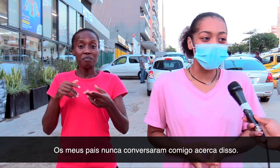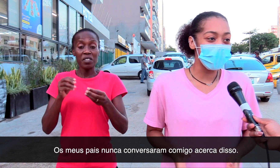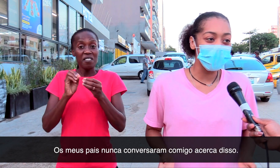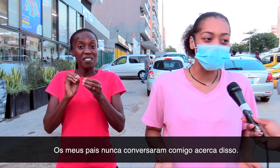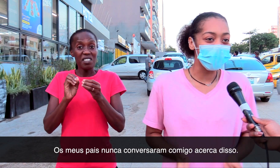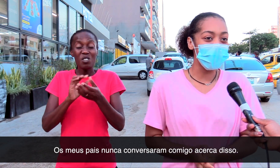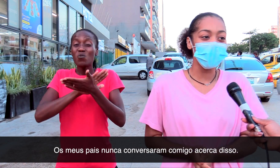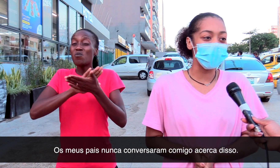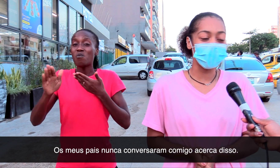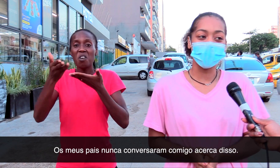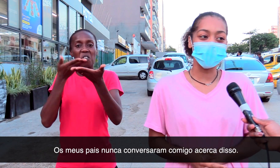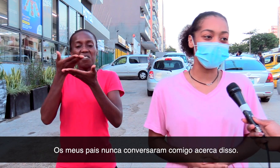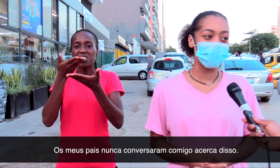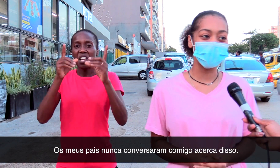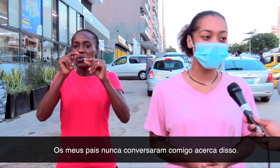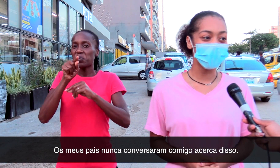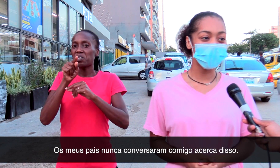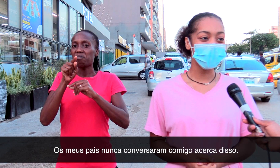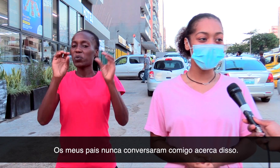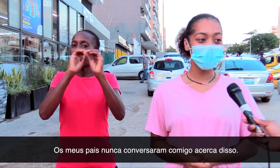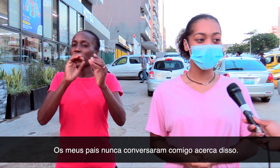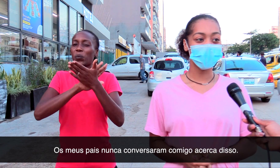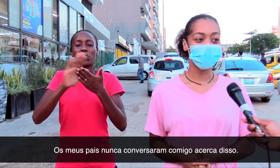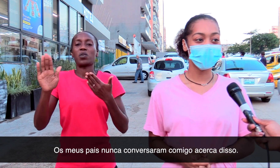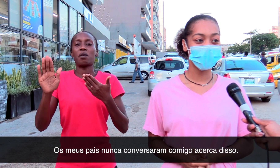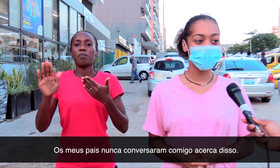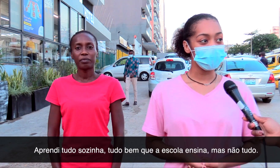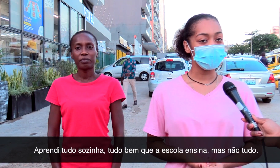nunca conversaram comigo acerca disso.